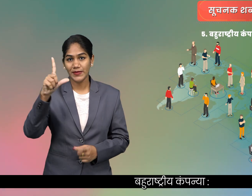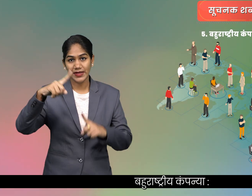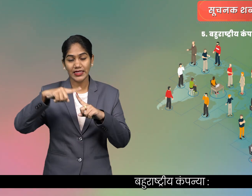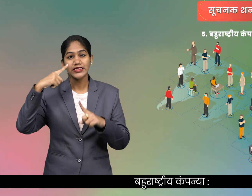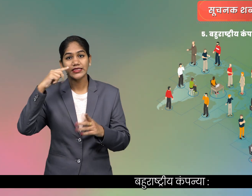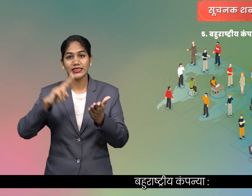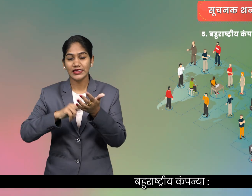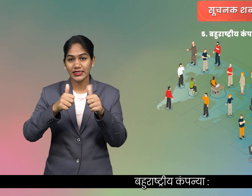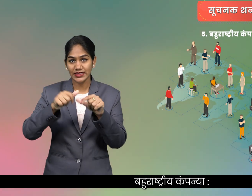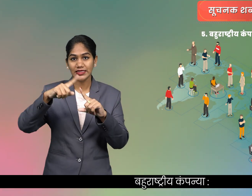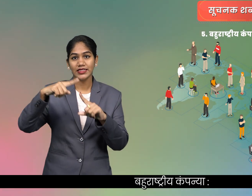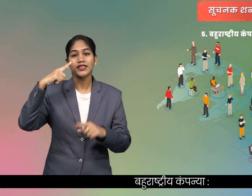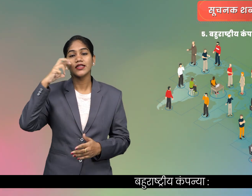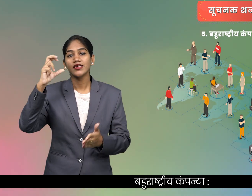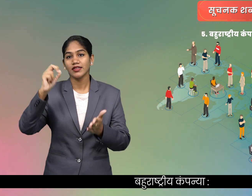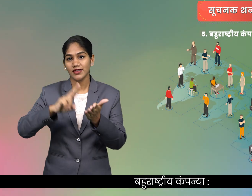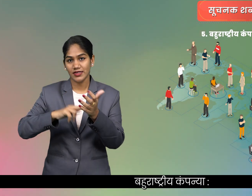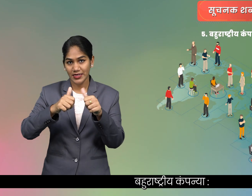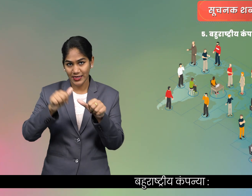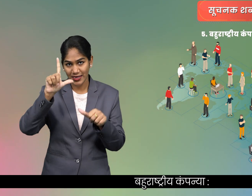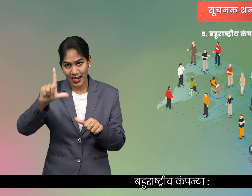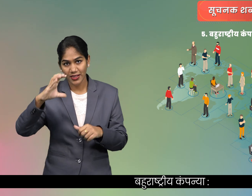बहुराष्ट्रीय कंपन्या.